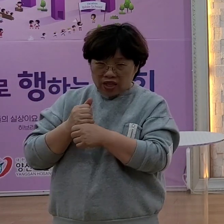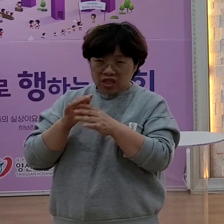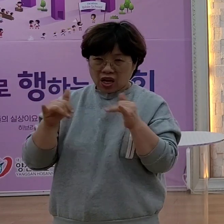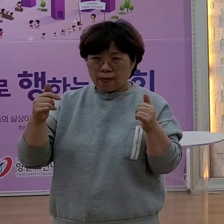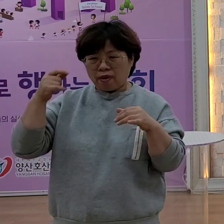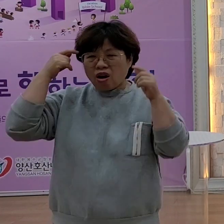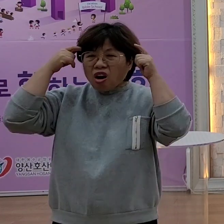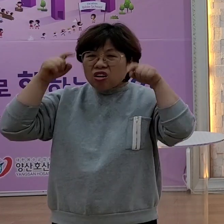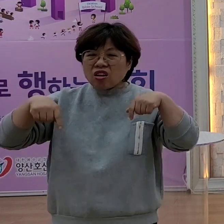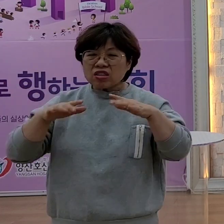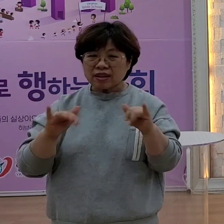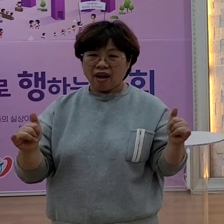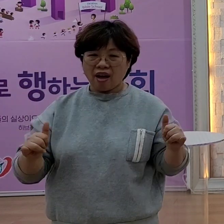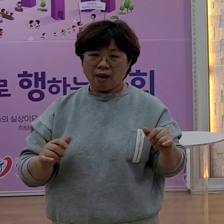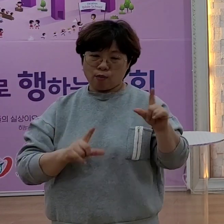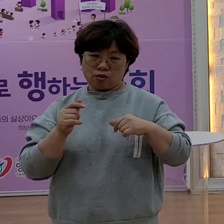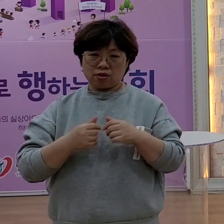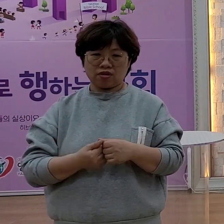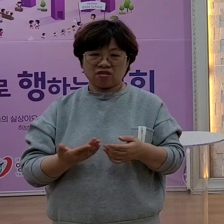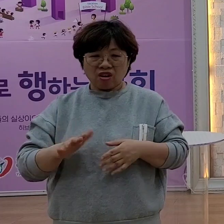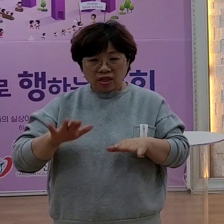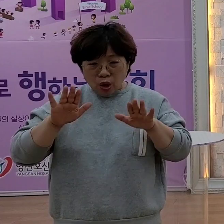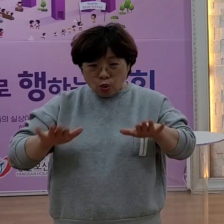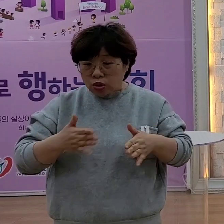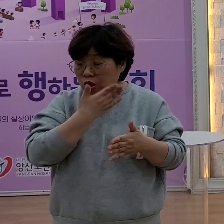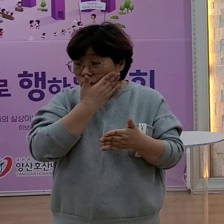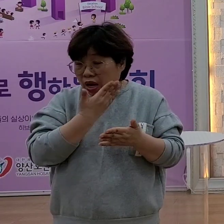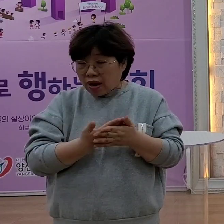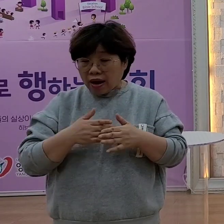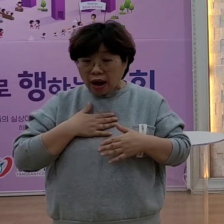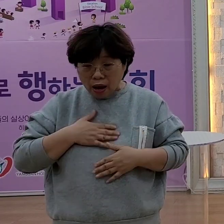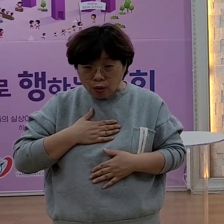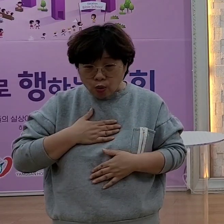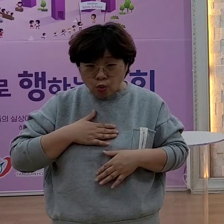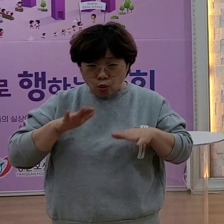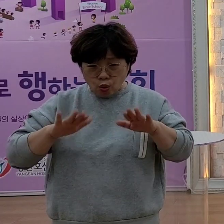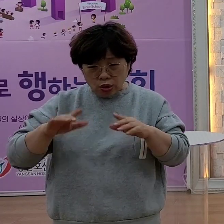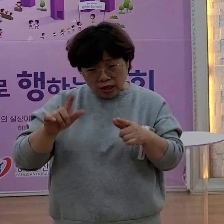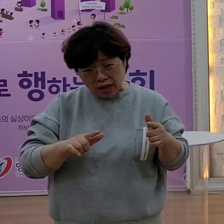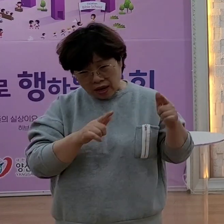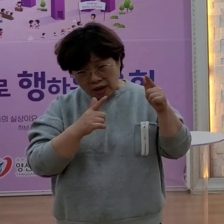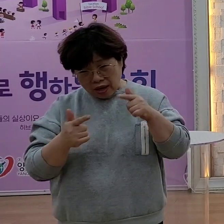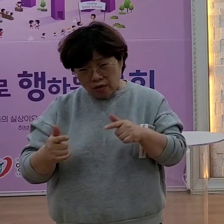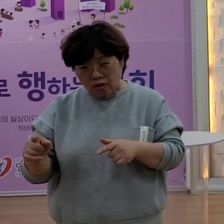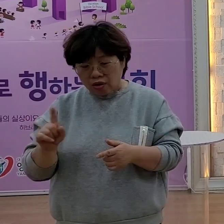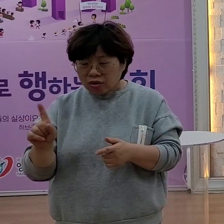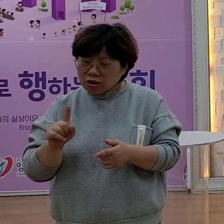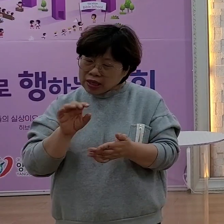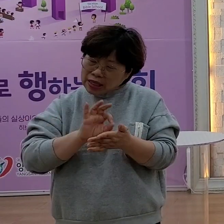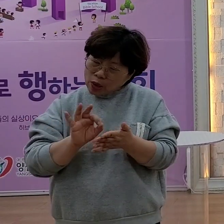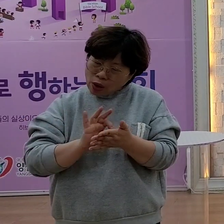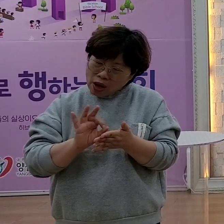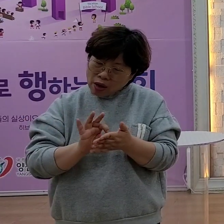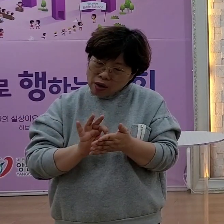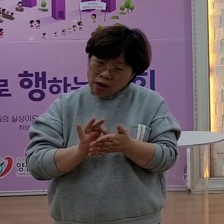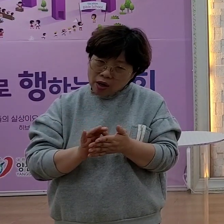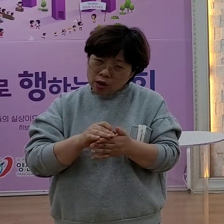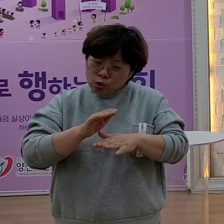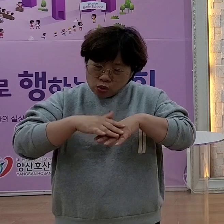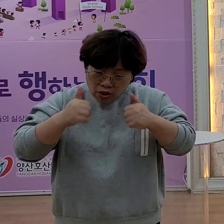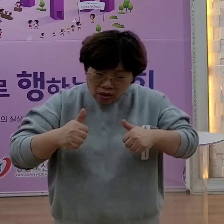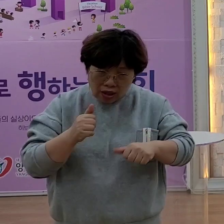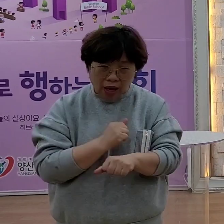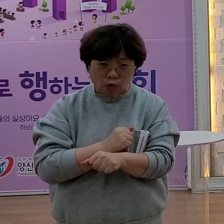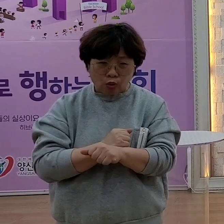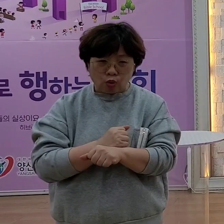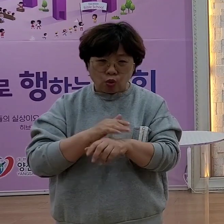부류예요. 그런데 오늘의 귀함을 알고 오늘을 내가 어떻게 만들어내고 어떻게 오늘을 도전하고 내가